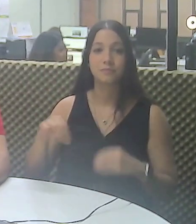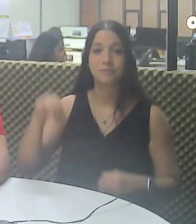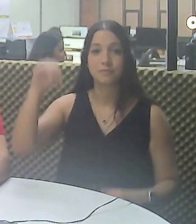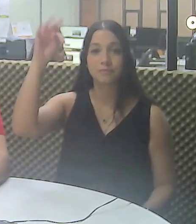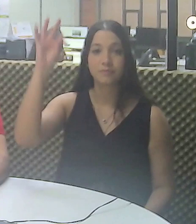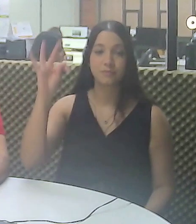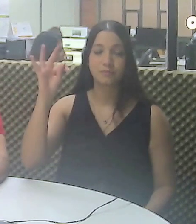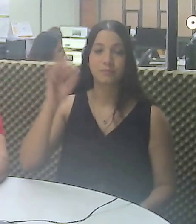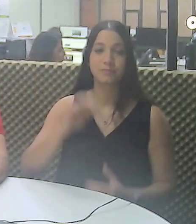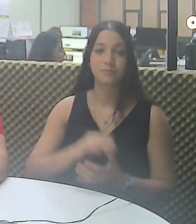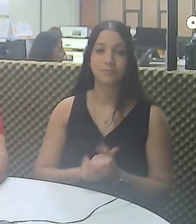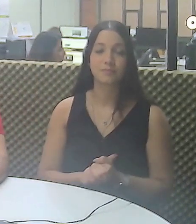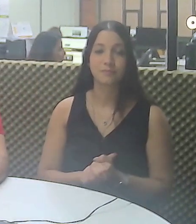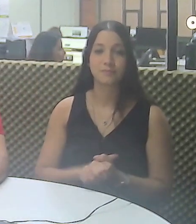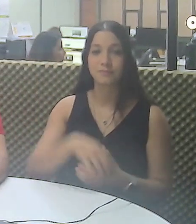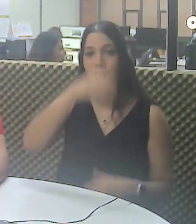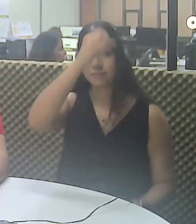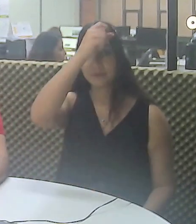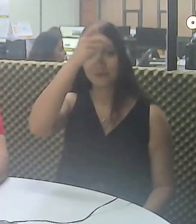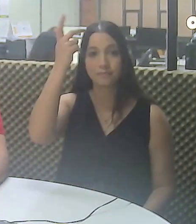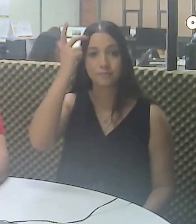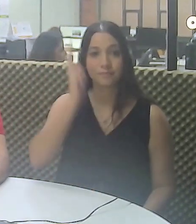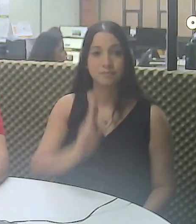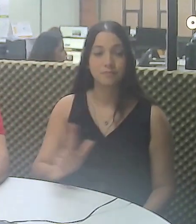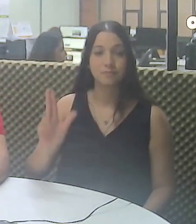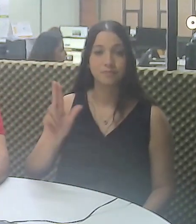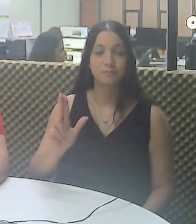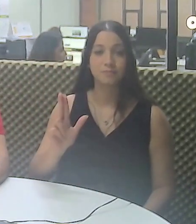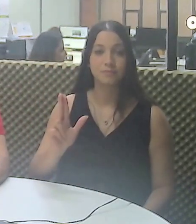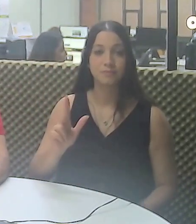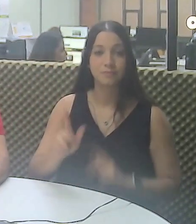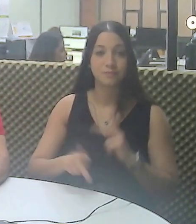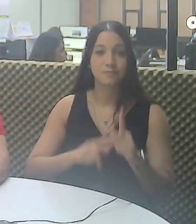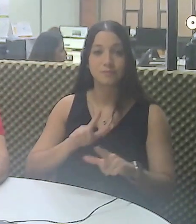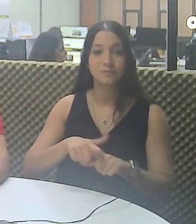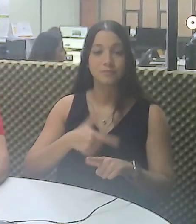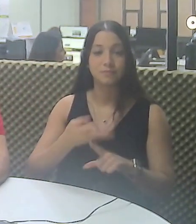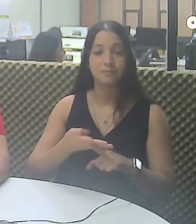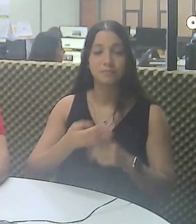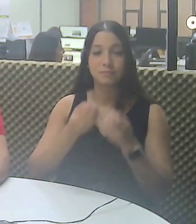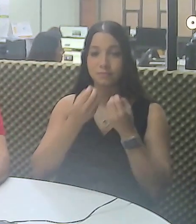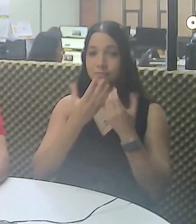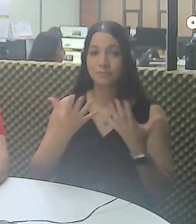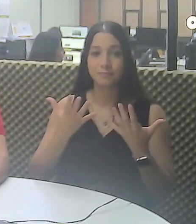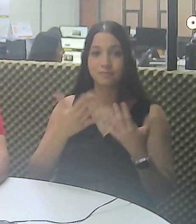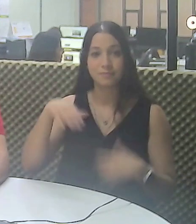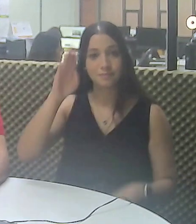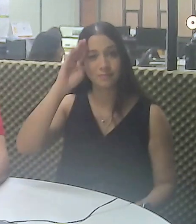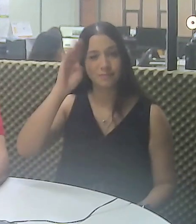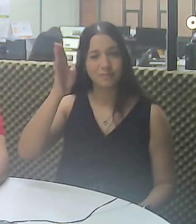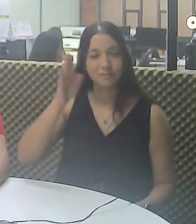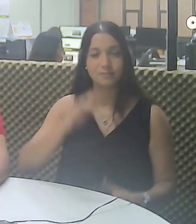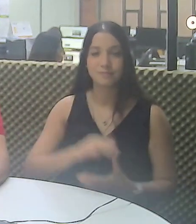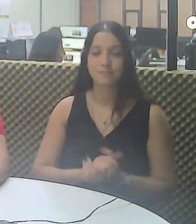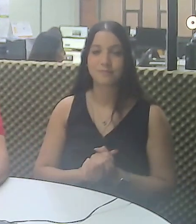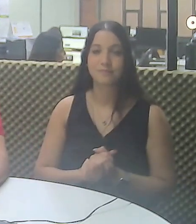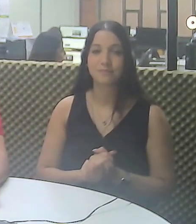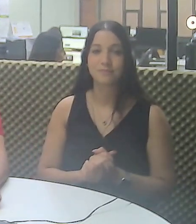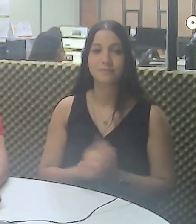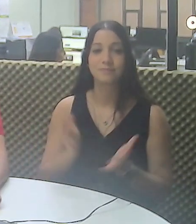Comunicação, Marco Túlio de Castro Kalimann. Prefeitura de Uberlândia. Fazer mais, fazer bem. Até a